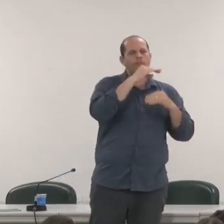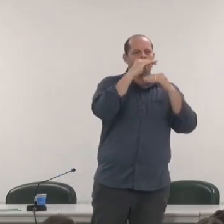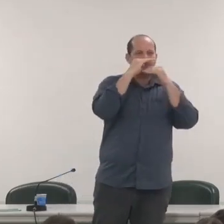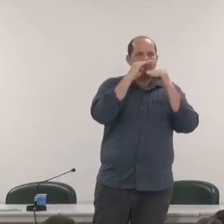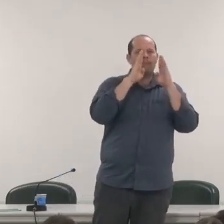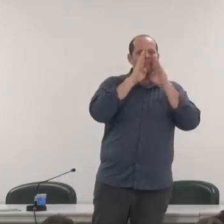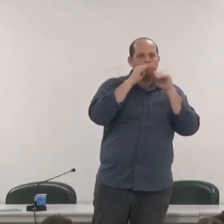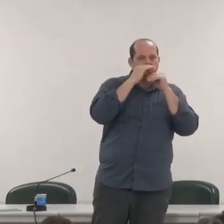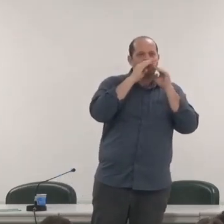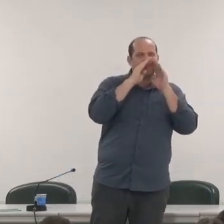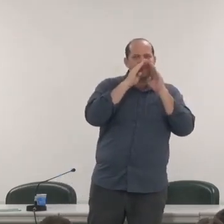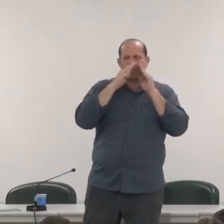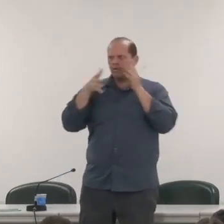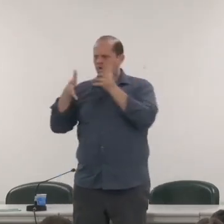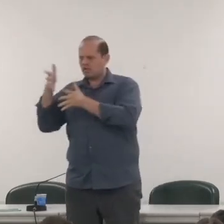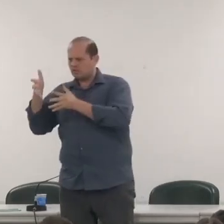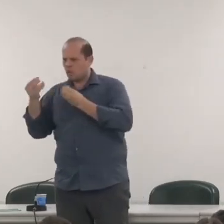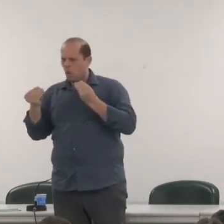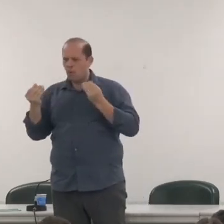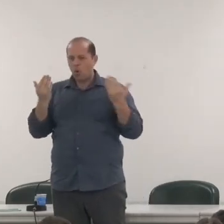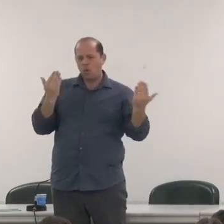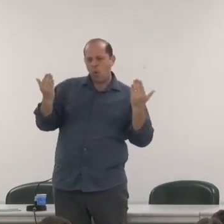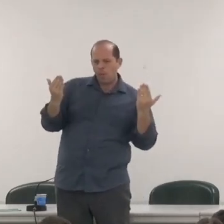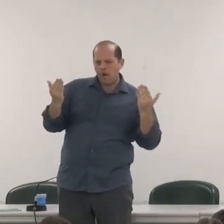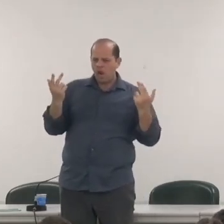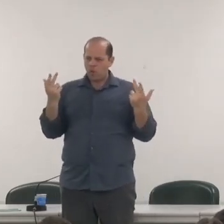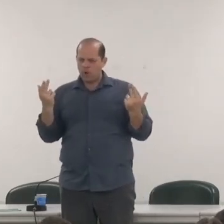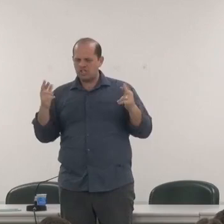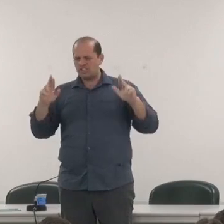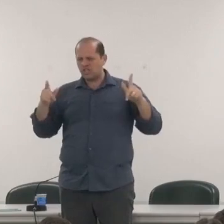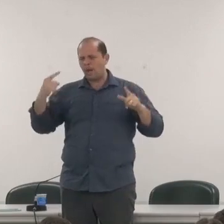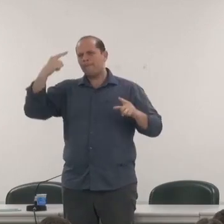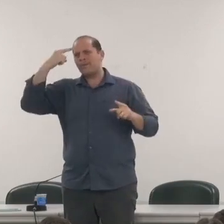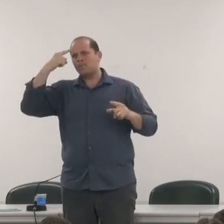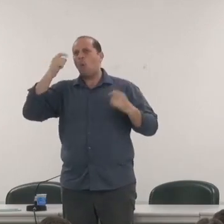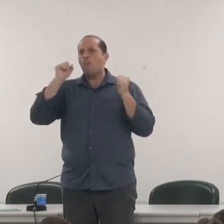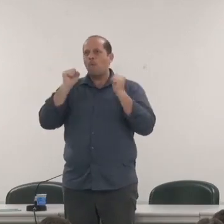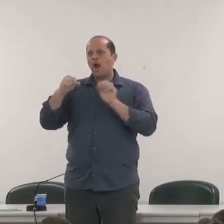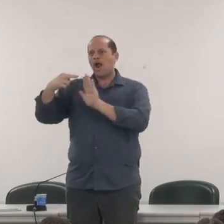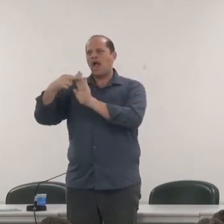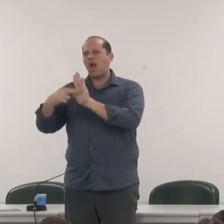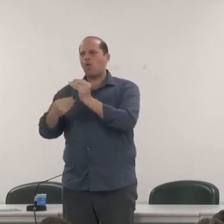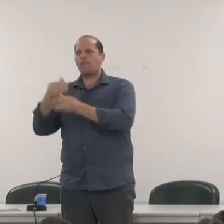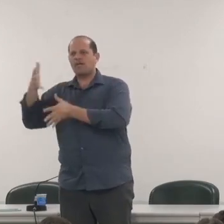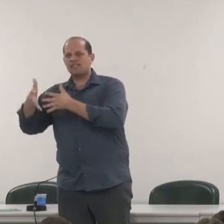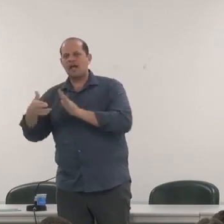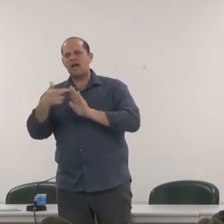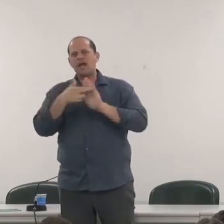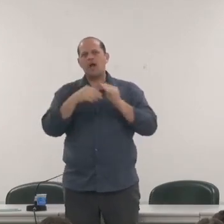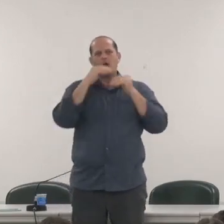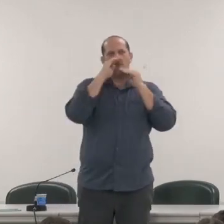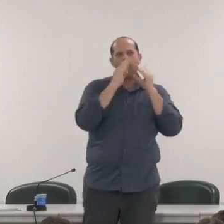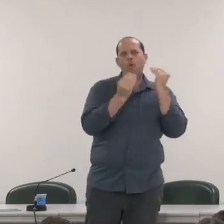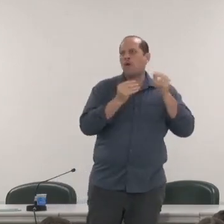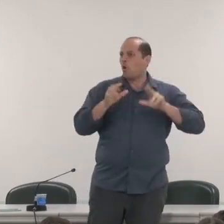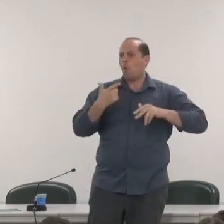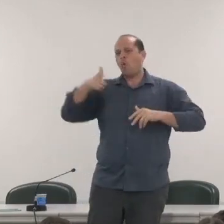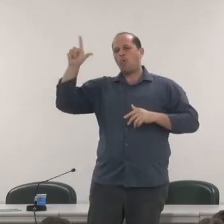linguísticas, então, que falam sobre, porque a gente vê muitas vezes em congressos de linguísticas que vão tratar só da modalidade oral auditiva de línguas, mas a gente tem toda uma